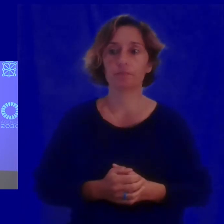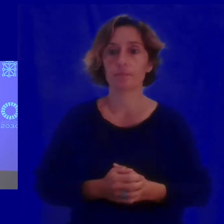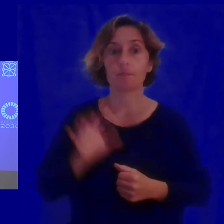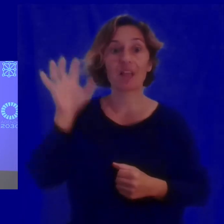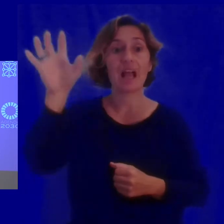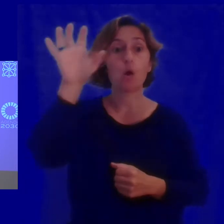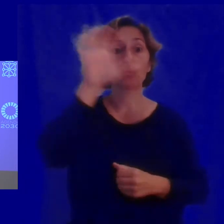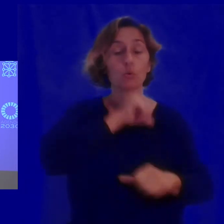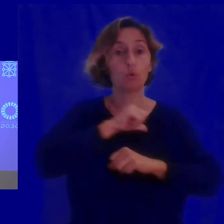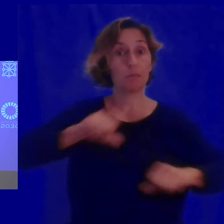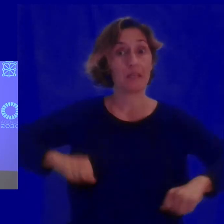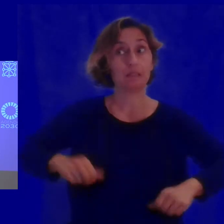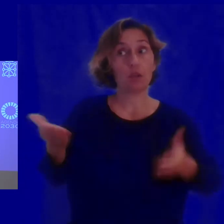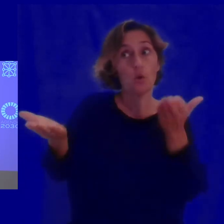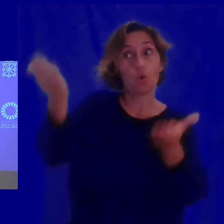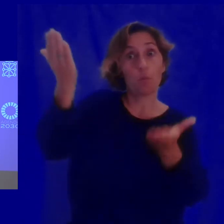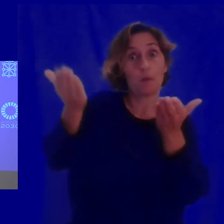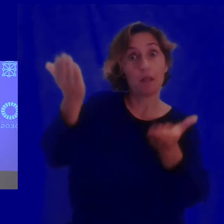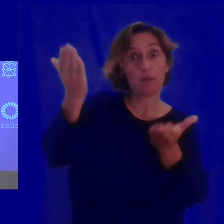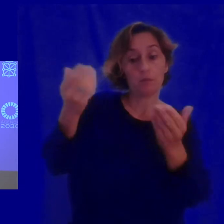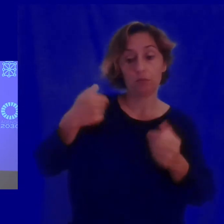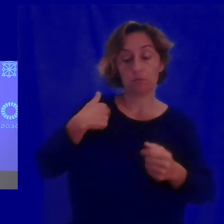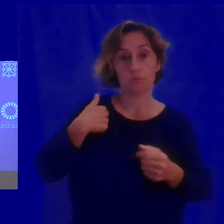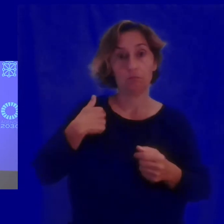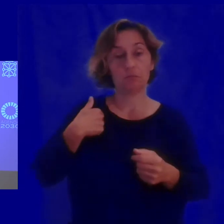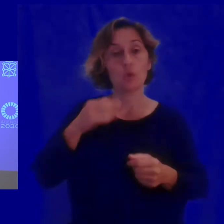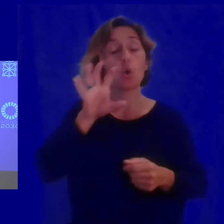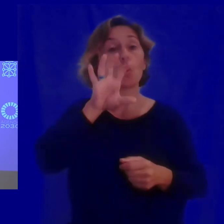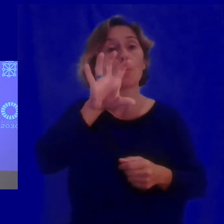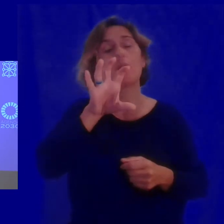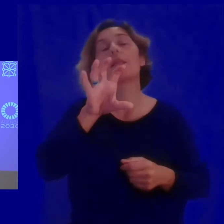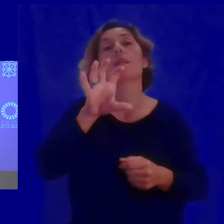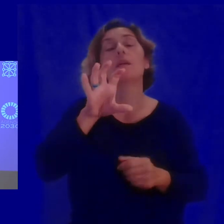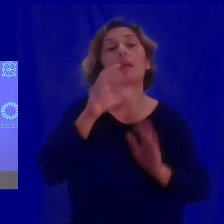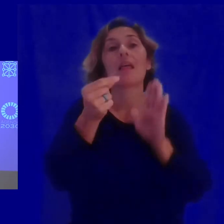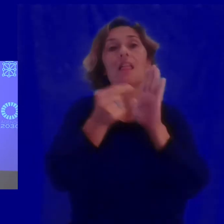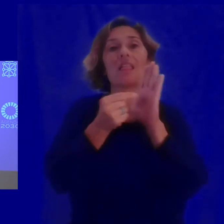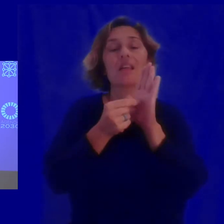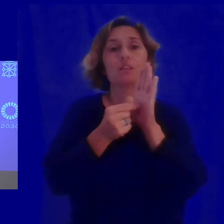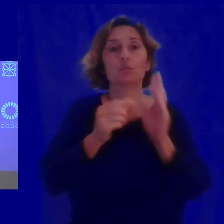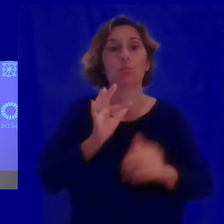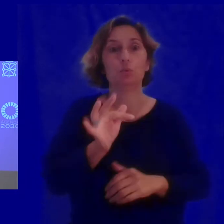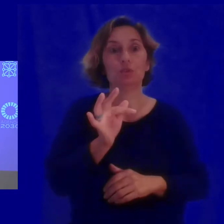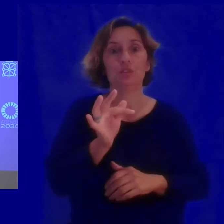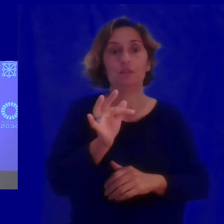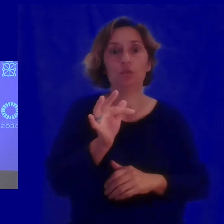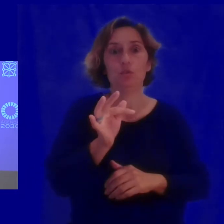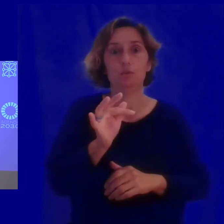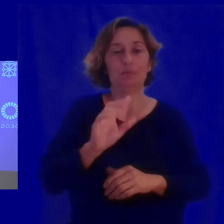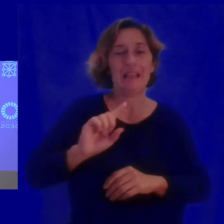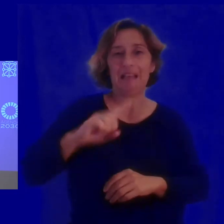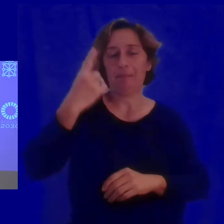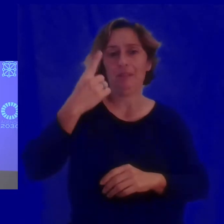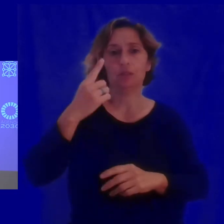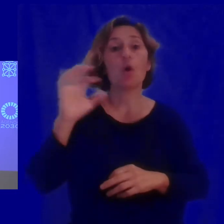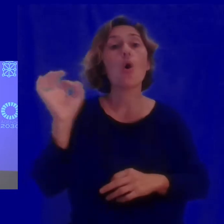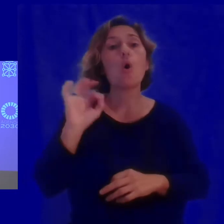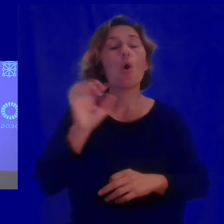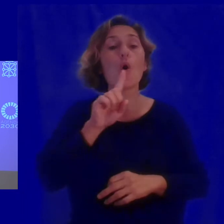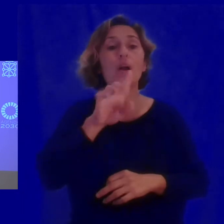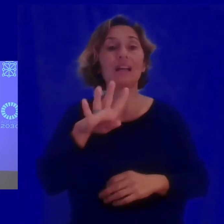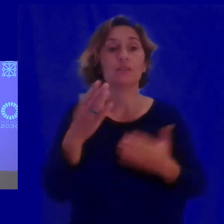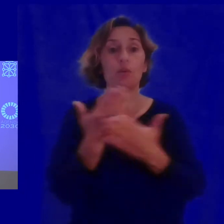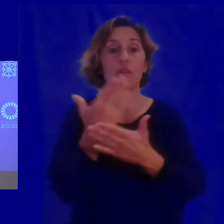autonomías, se ha visto cómo ya no somos la comunidad con mayor incidencia ni en 14 días, ya que estamos por debajo de